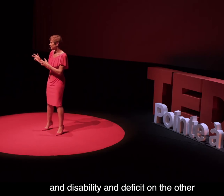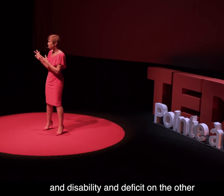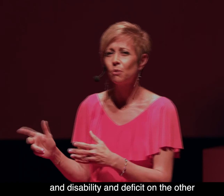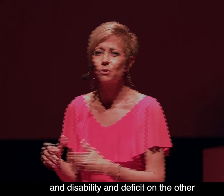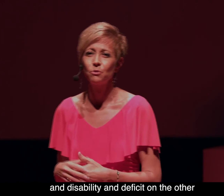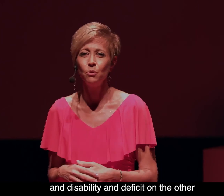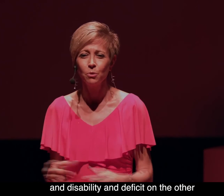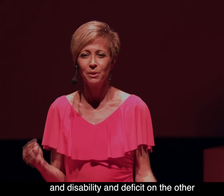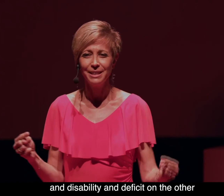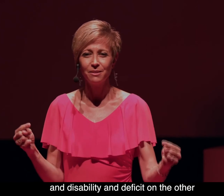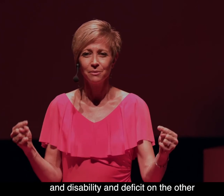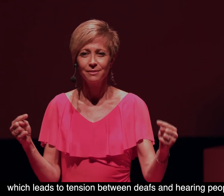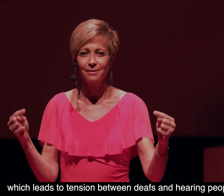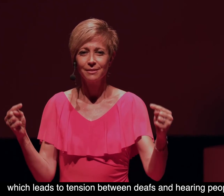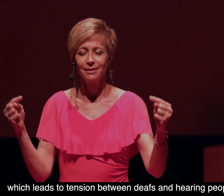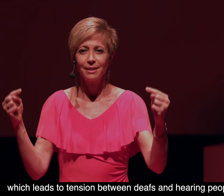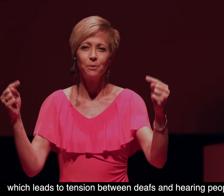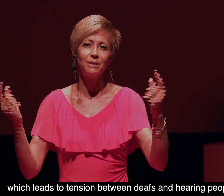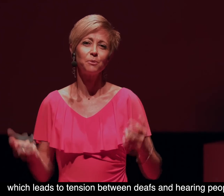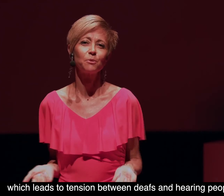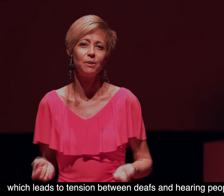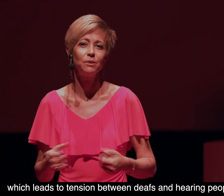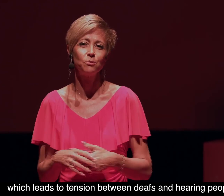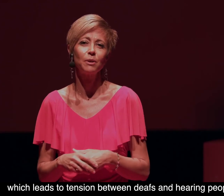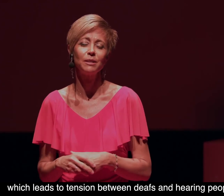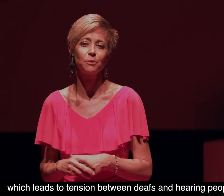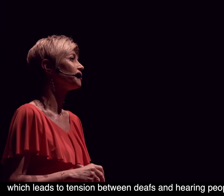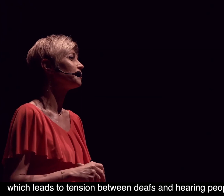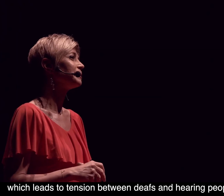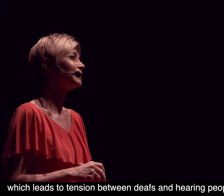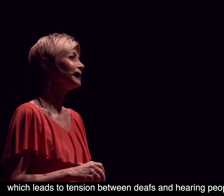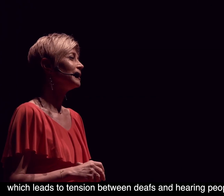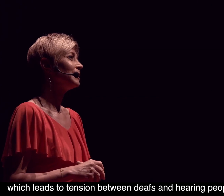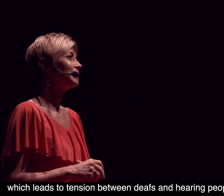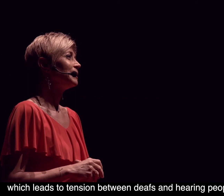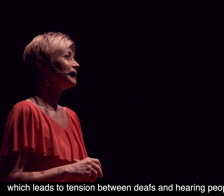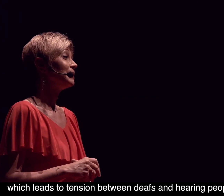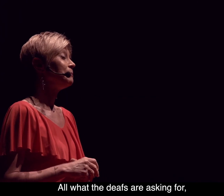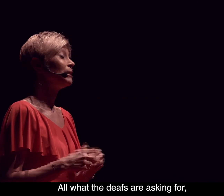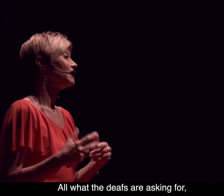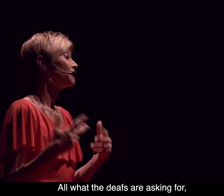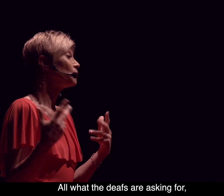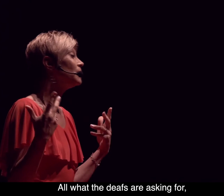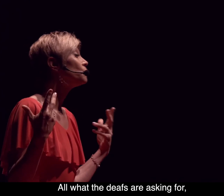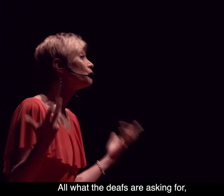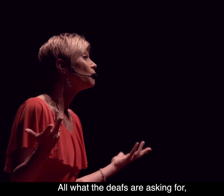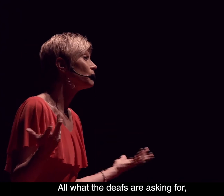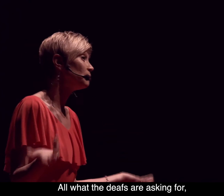et manque de l'autre qui tend les relations entre les sourds et les entendants. Mais ce que les sourds